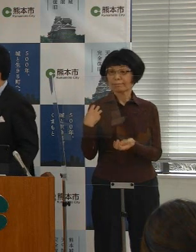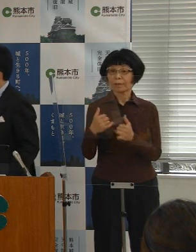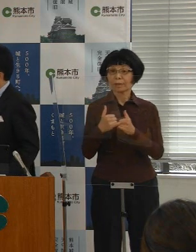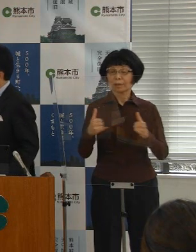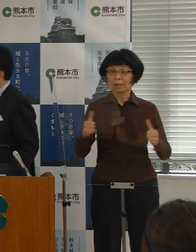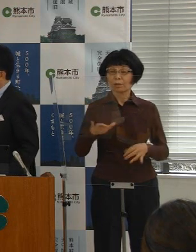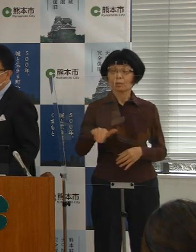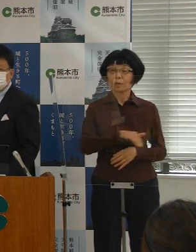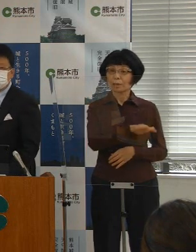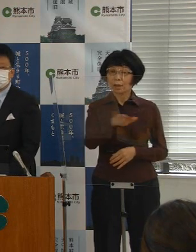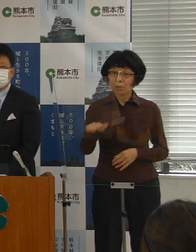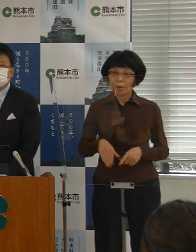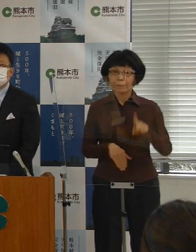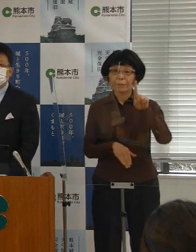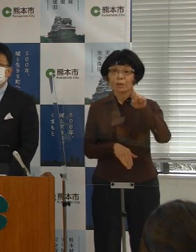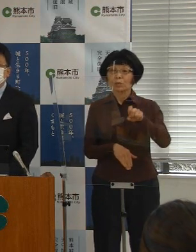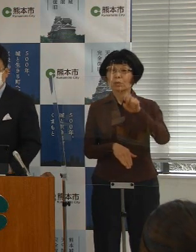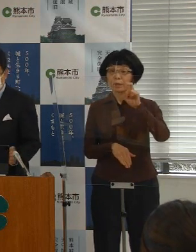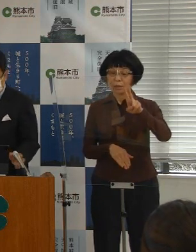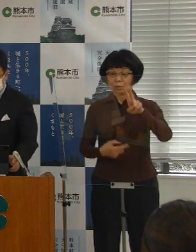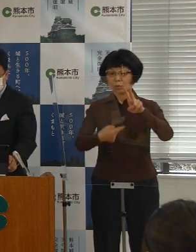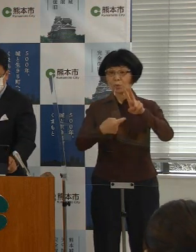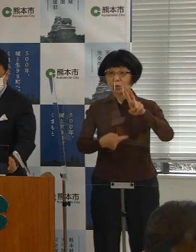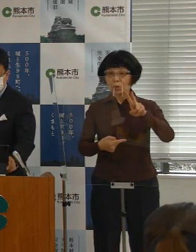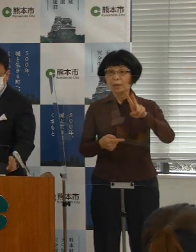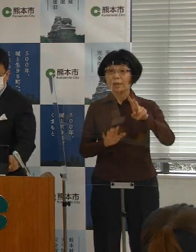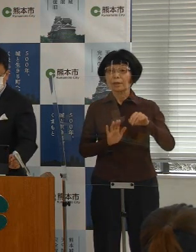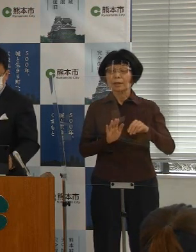月1日から接種を開始をいたします。